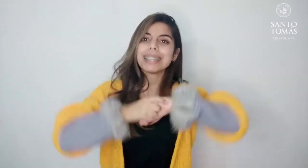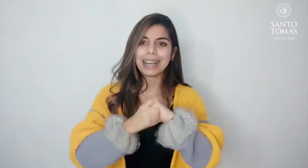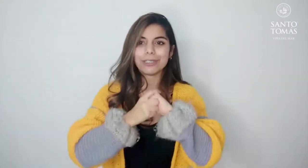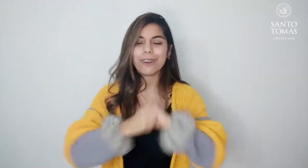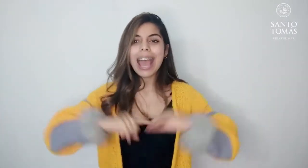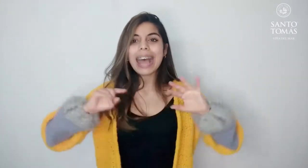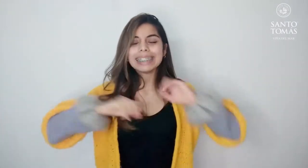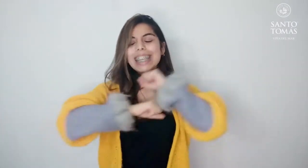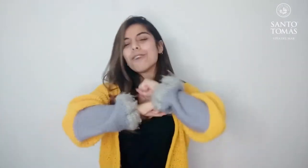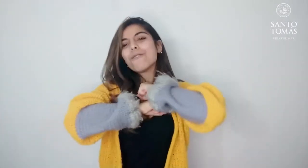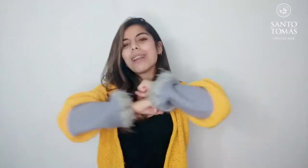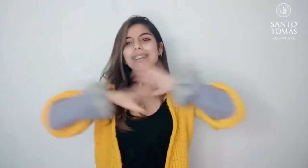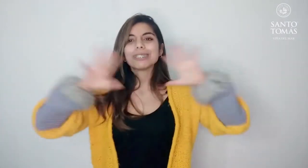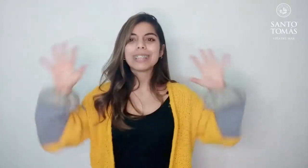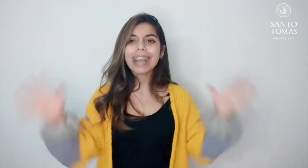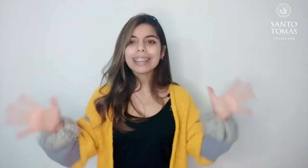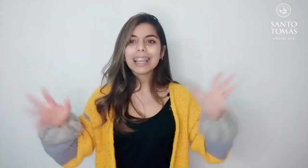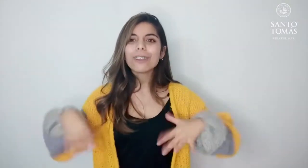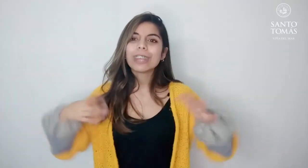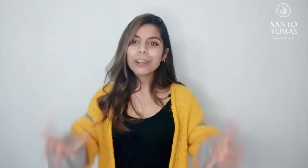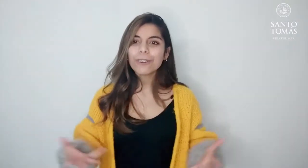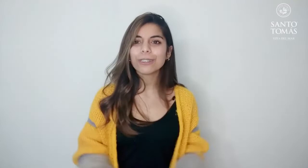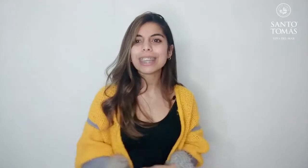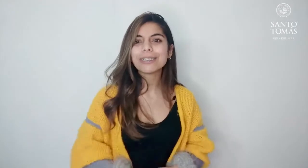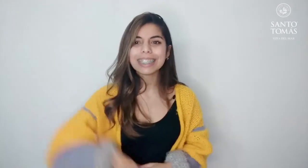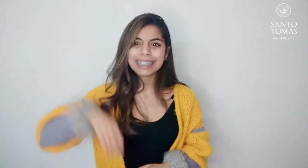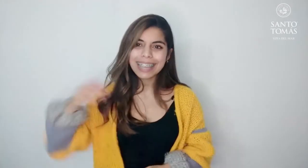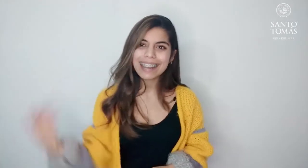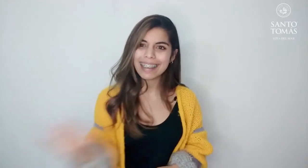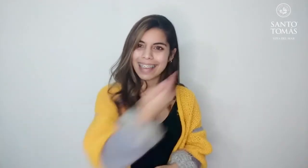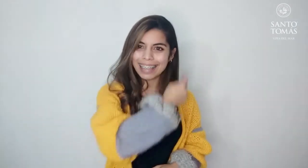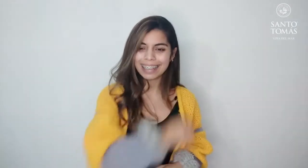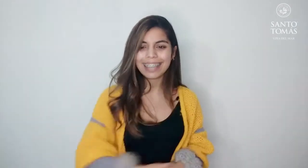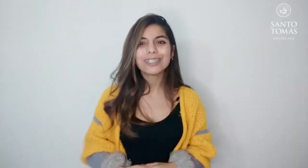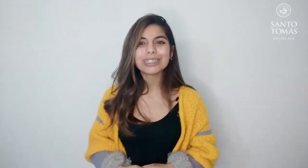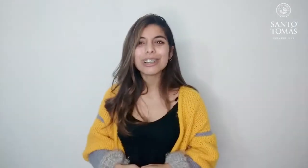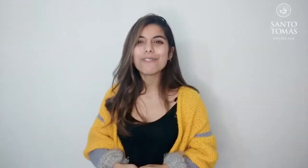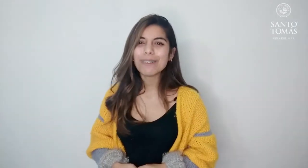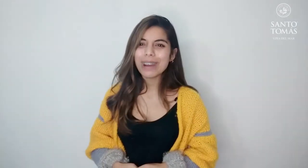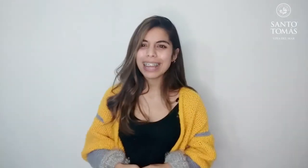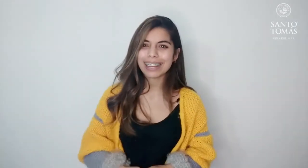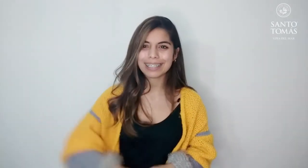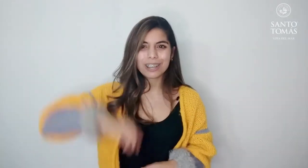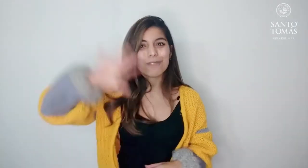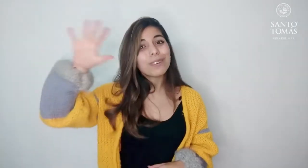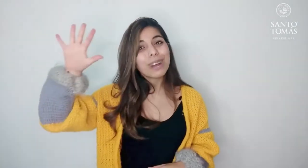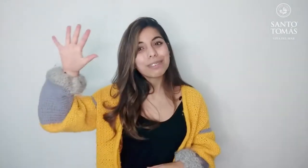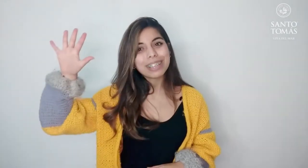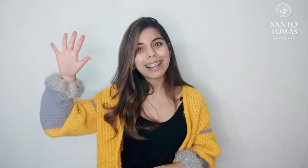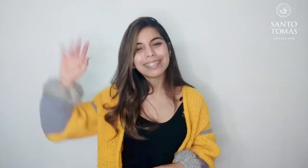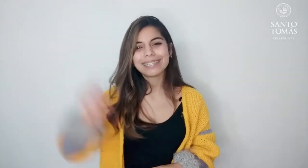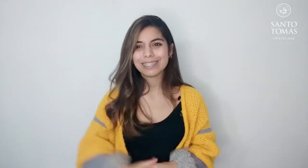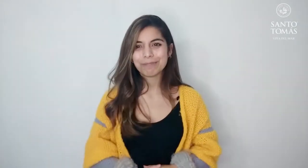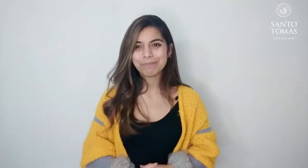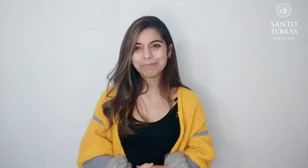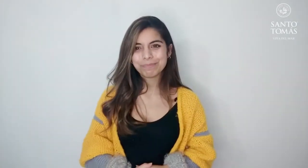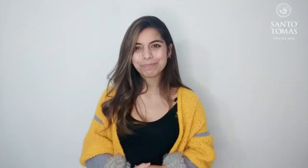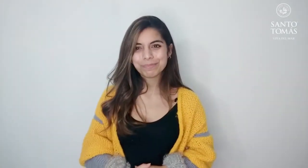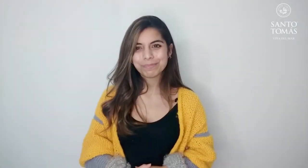practicando. Así que un abrazo gigante, los dejo con nuestra docente Natalie. Entonces nos vamos a la clase, nos vemos al final.